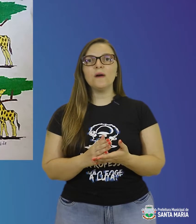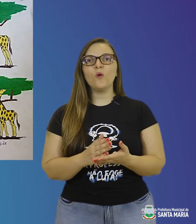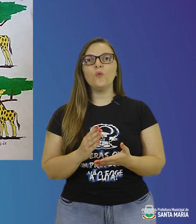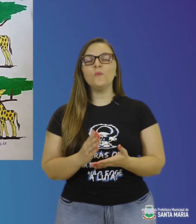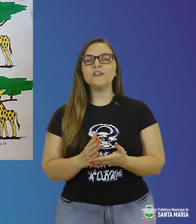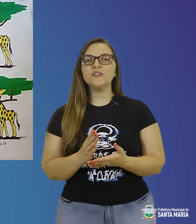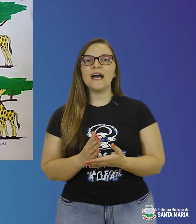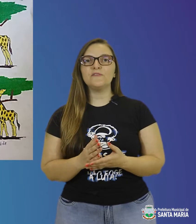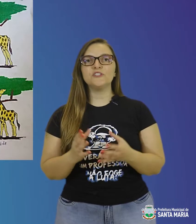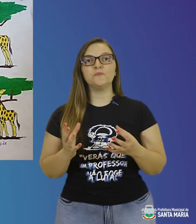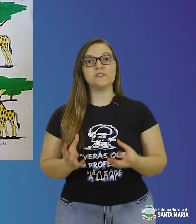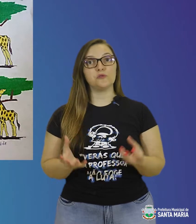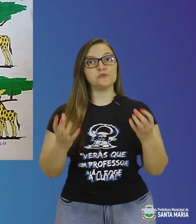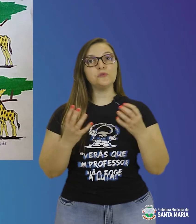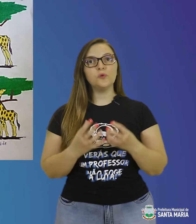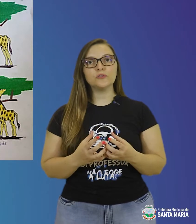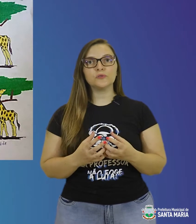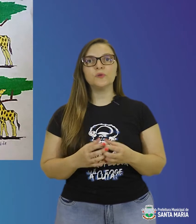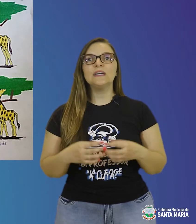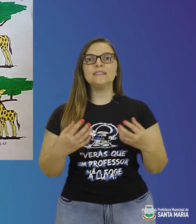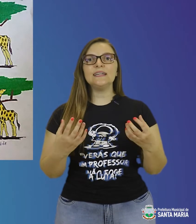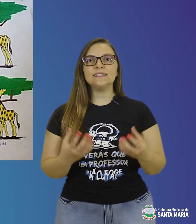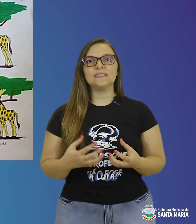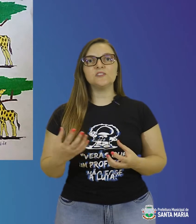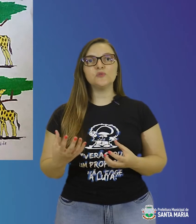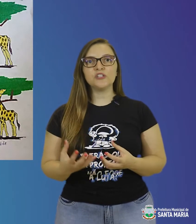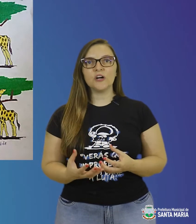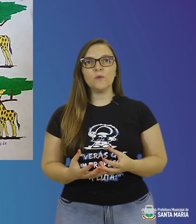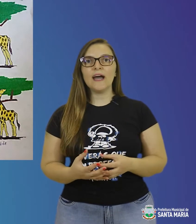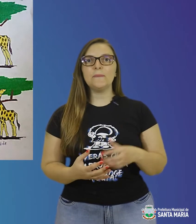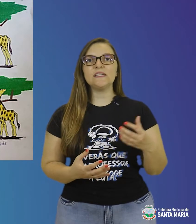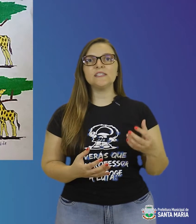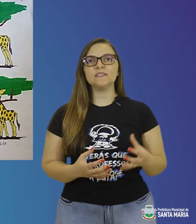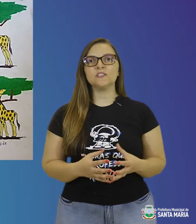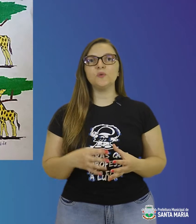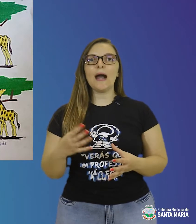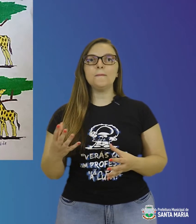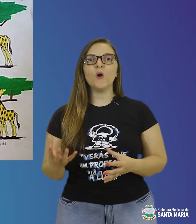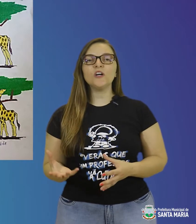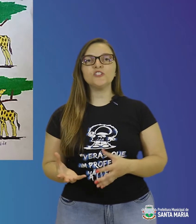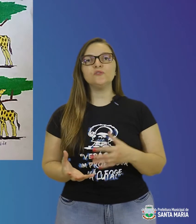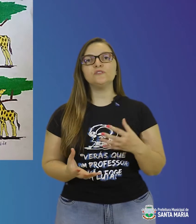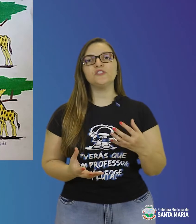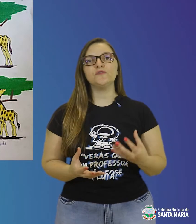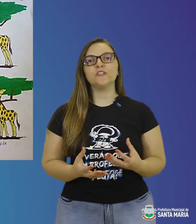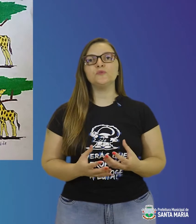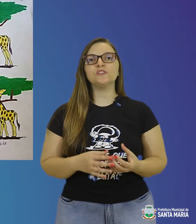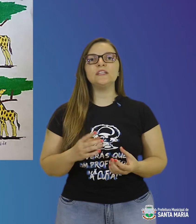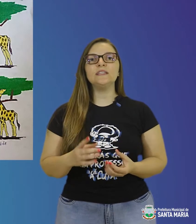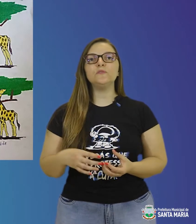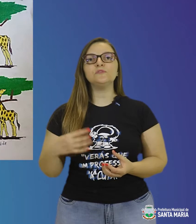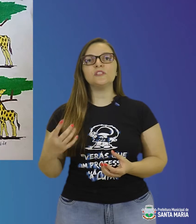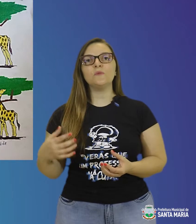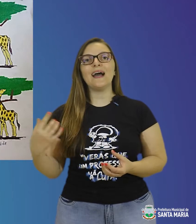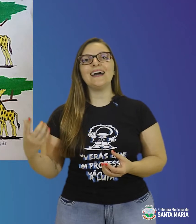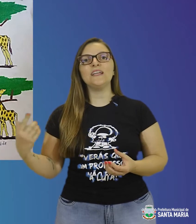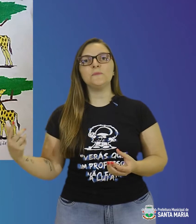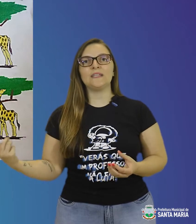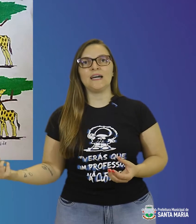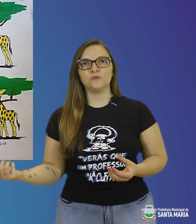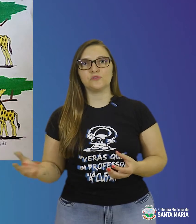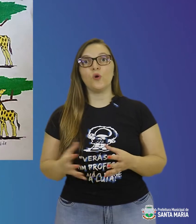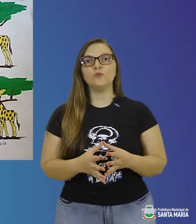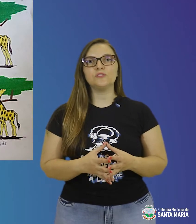cada uma com uma girafa de pescoço curto, deitadas no chão, representando a morte dos indivíduos que não são